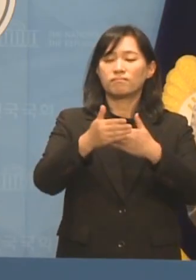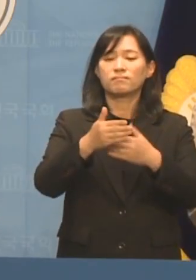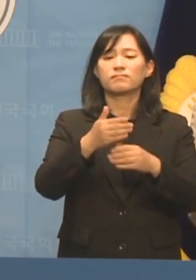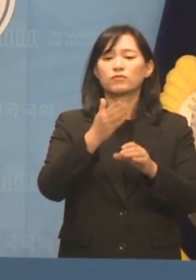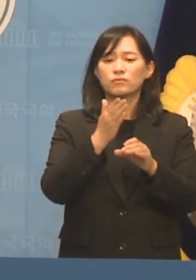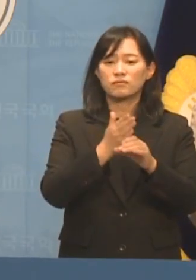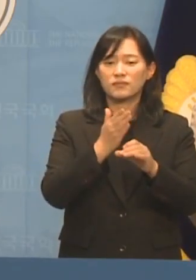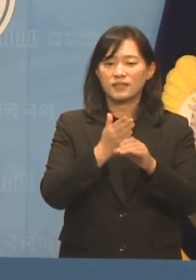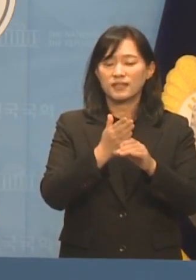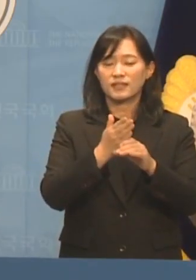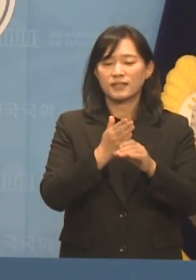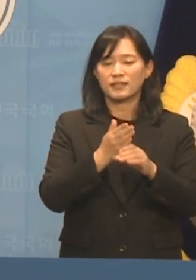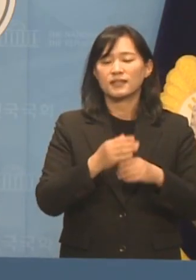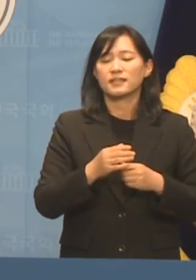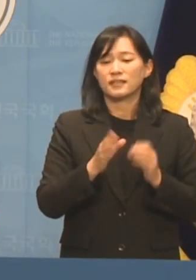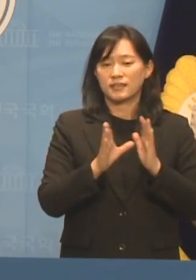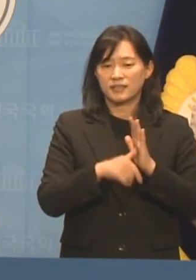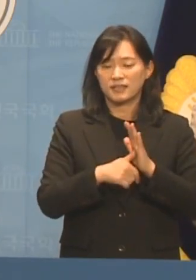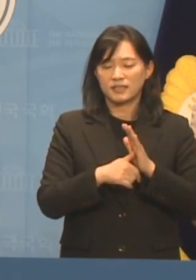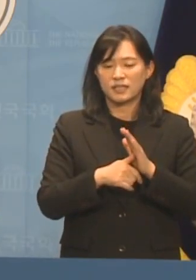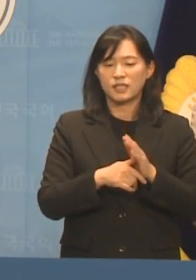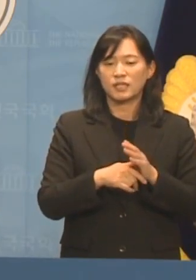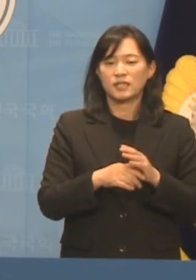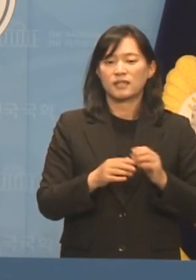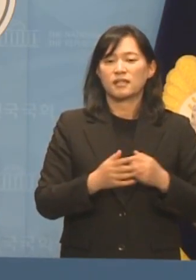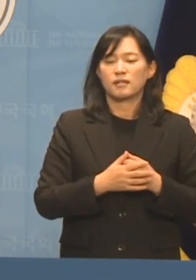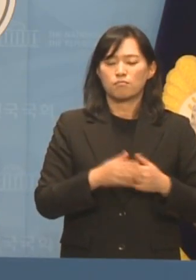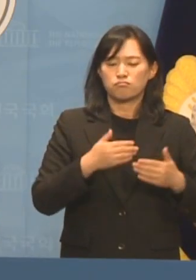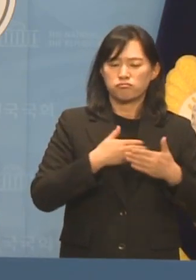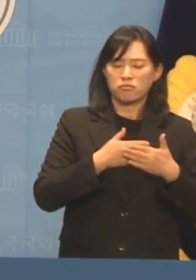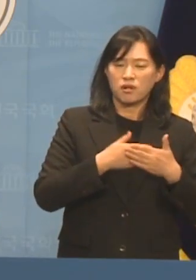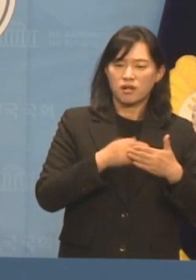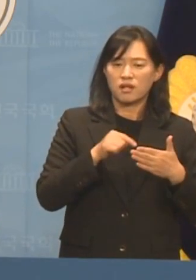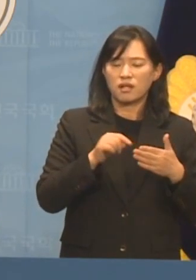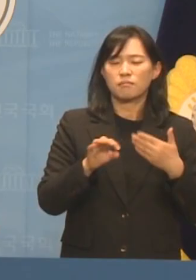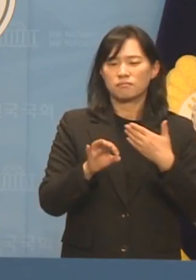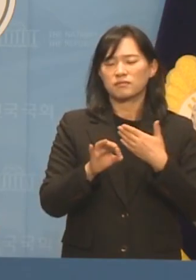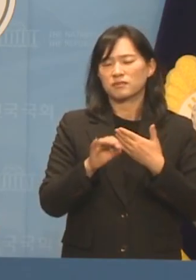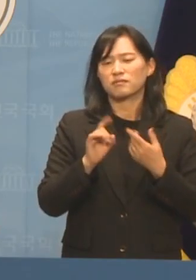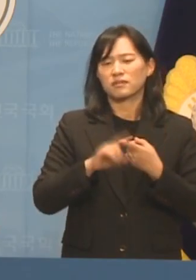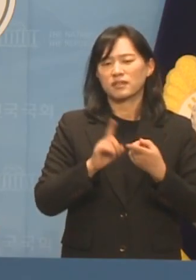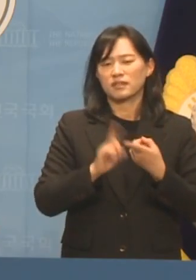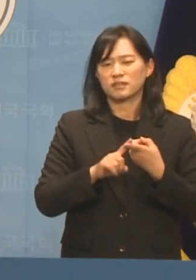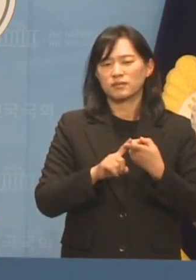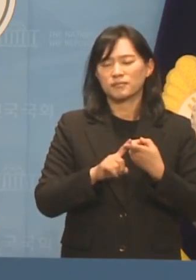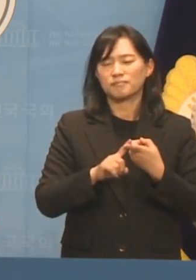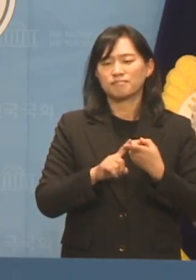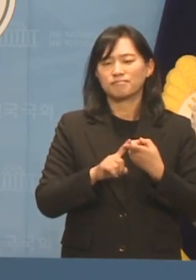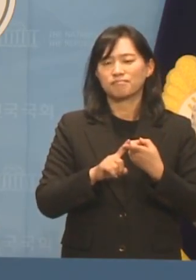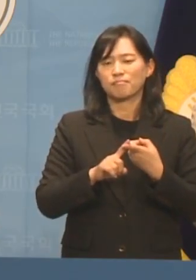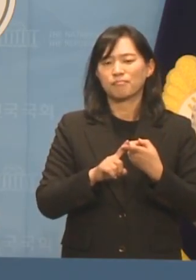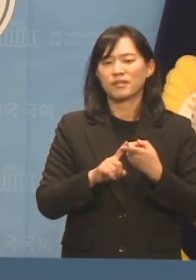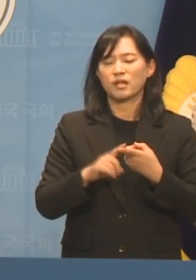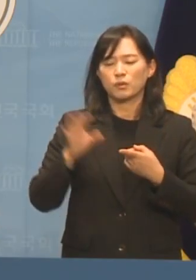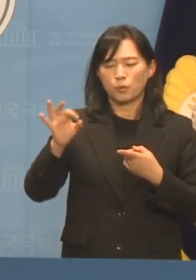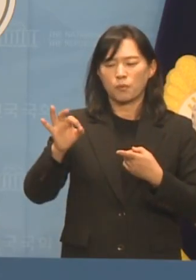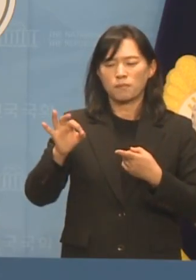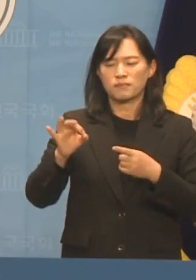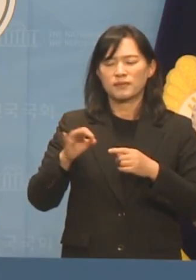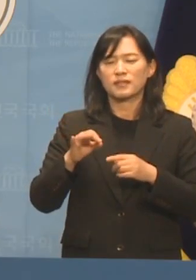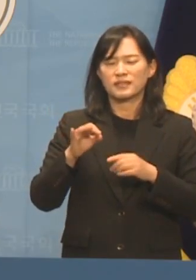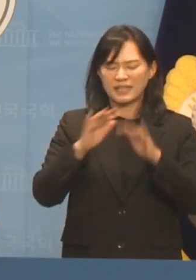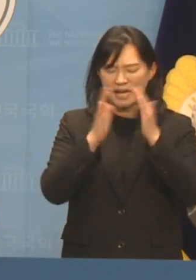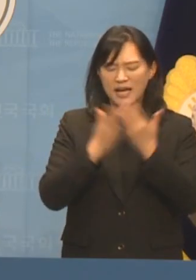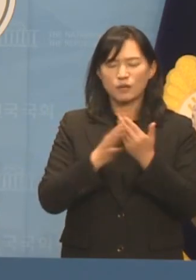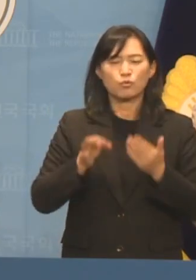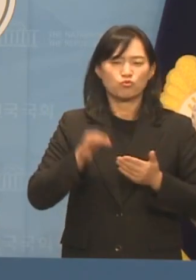것들이 개시된 경우에 있어서는 그 민법에 있는 불안의 항변 같은 것들을 이제 사용을 해서 그 매출 대금들을 전부 입금시키지